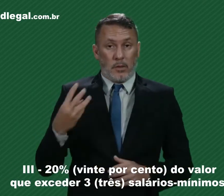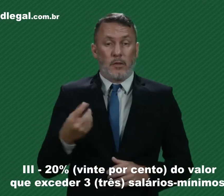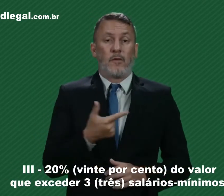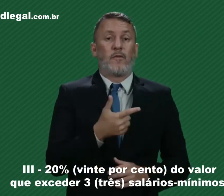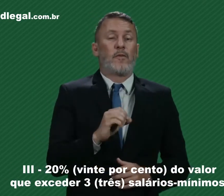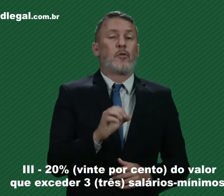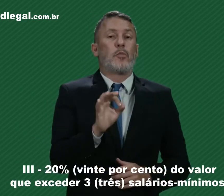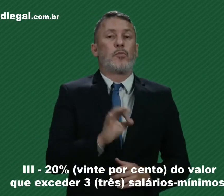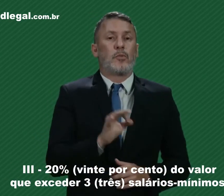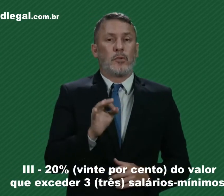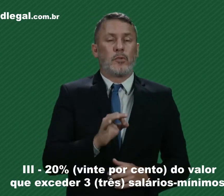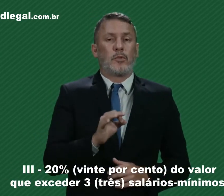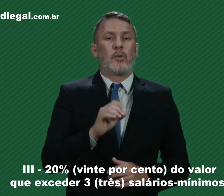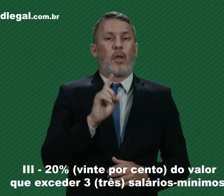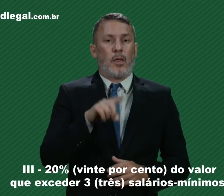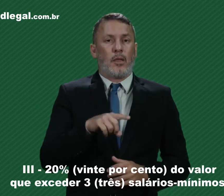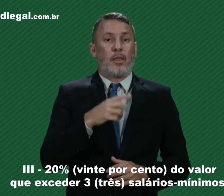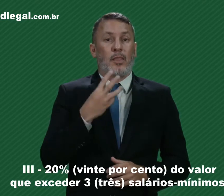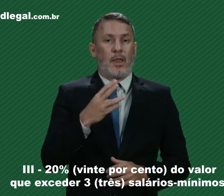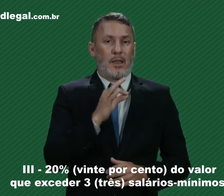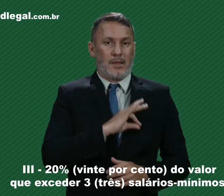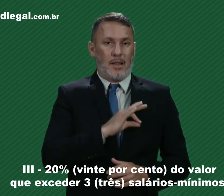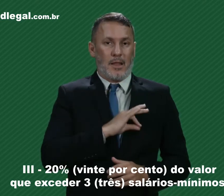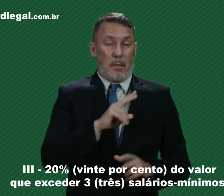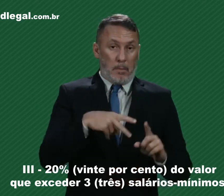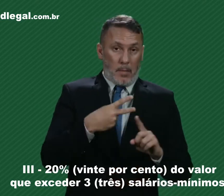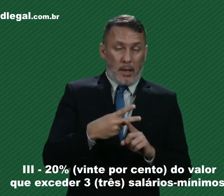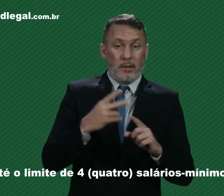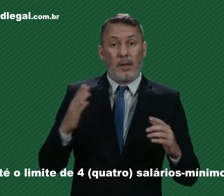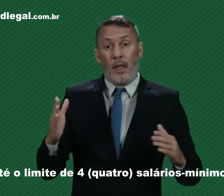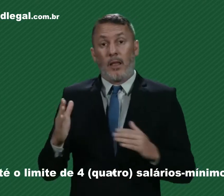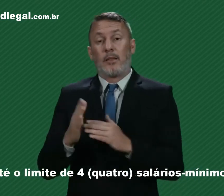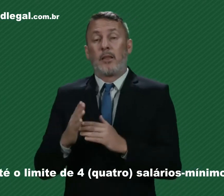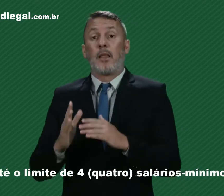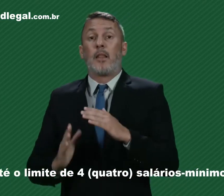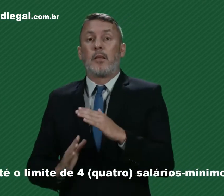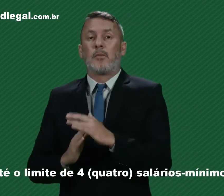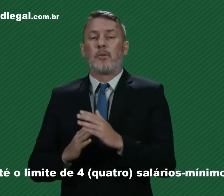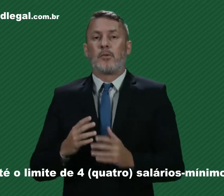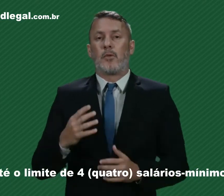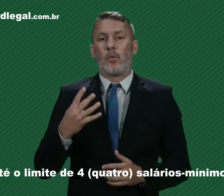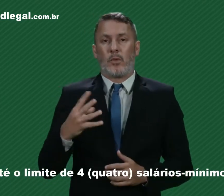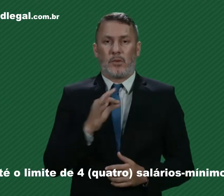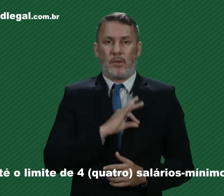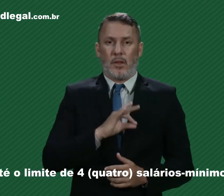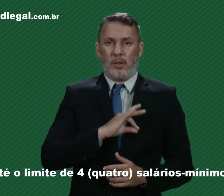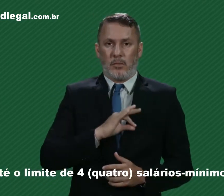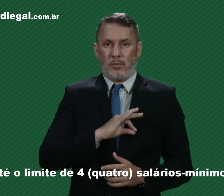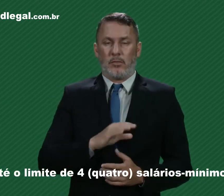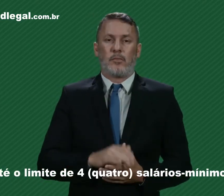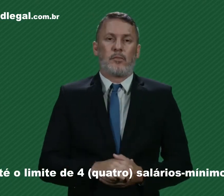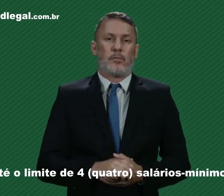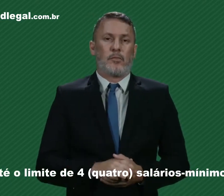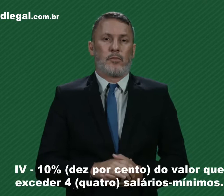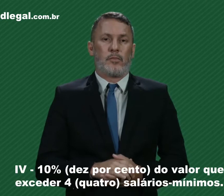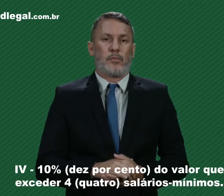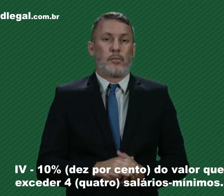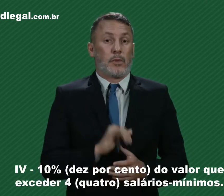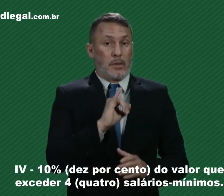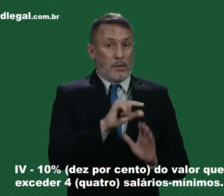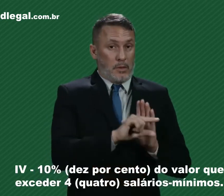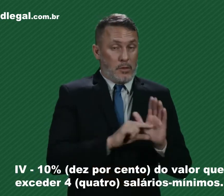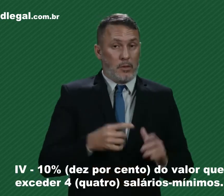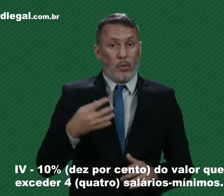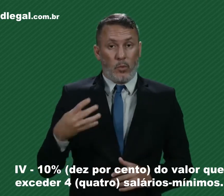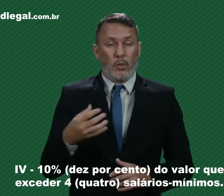3, 20% do valor que exceder 3 salários mínimos até o limite de 4 salários mínimos. E,